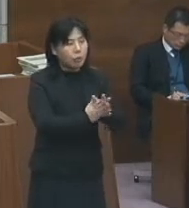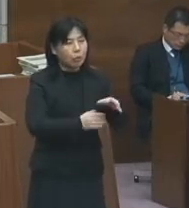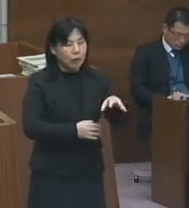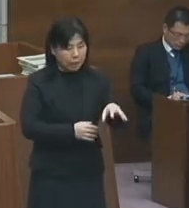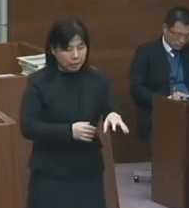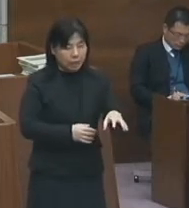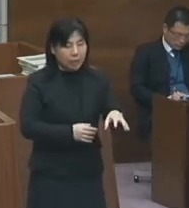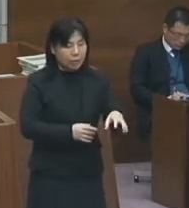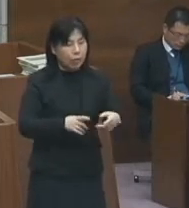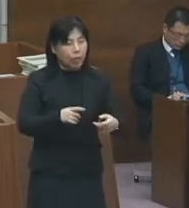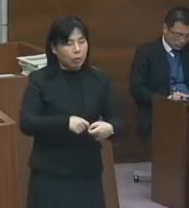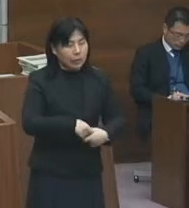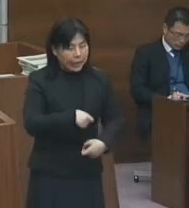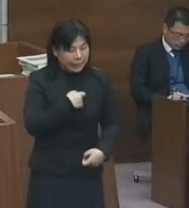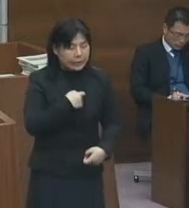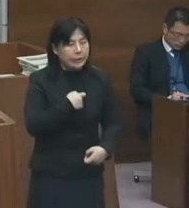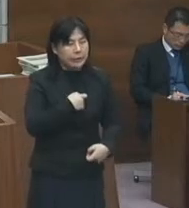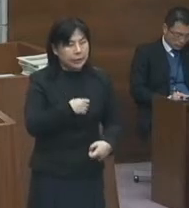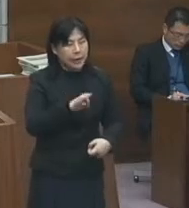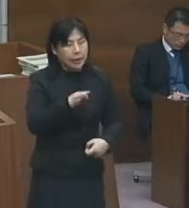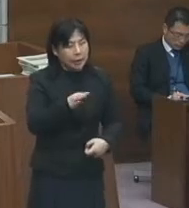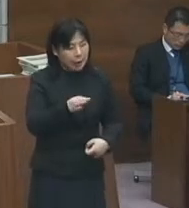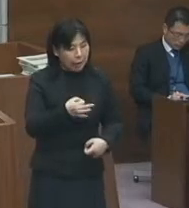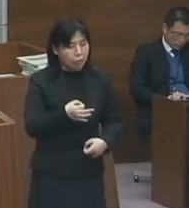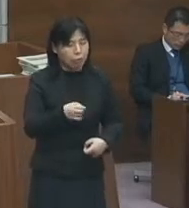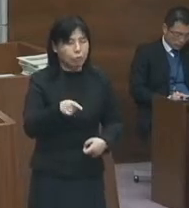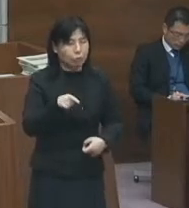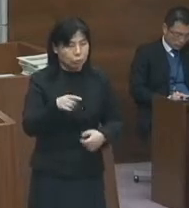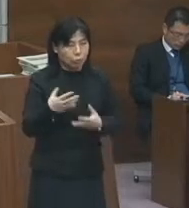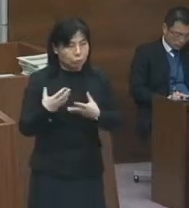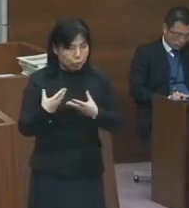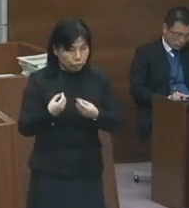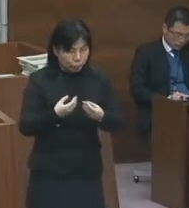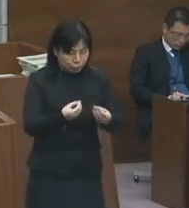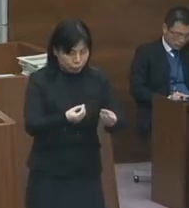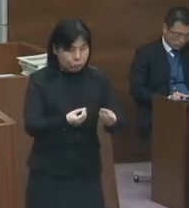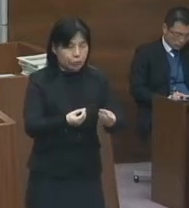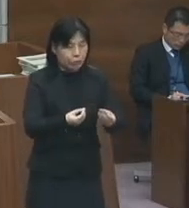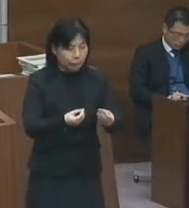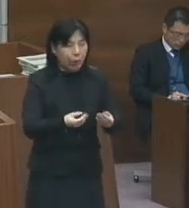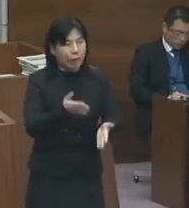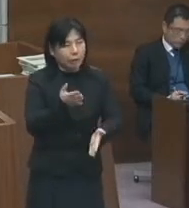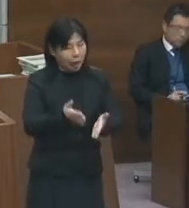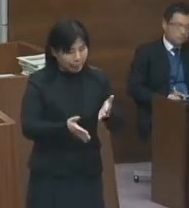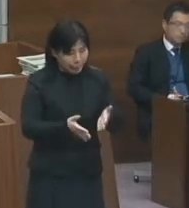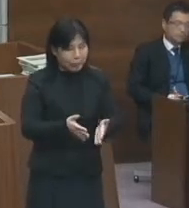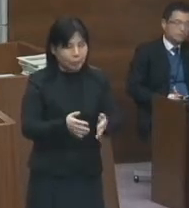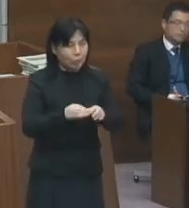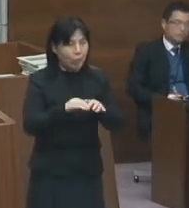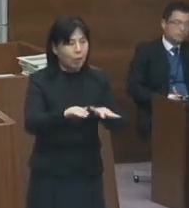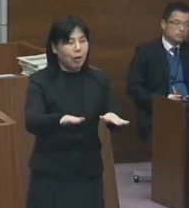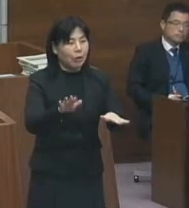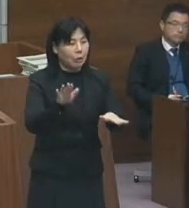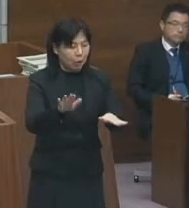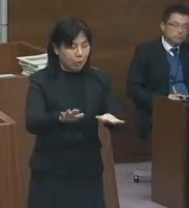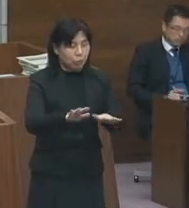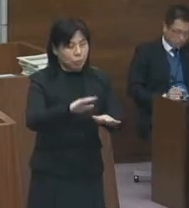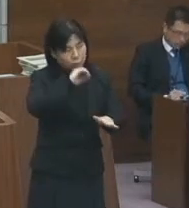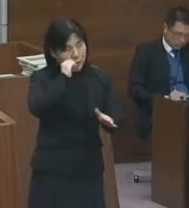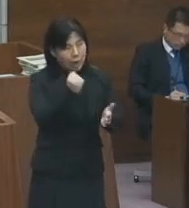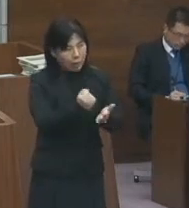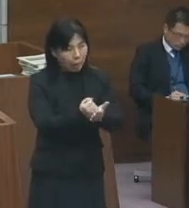における適正価格の保持やサービスの充実に寄与するなど、大きな成果を上げてき